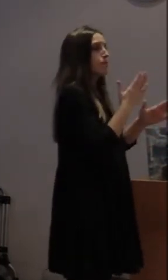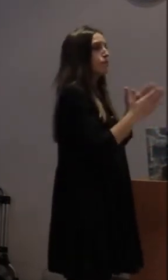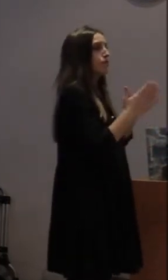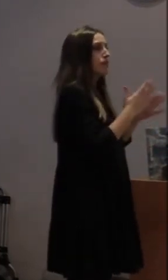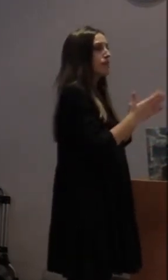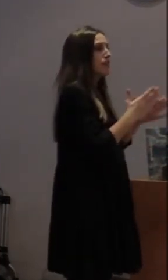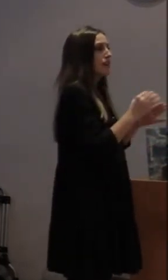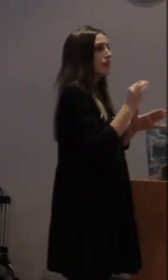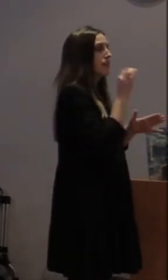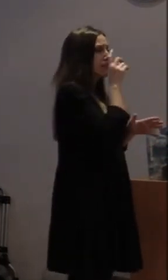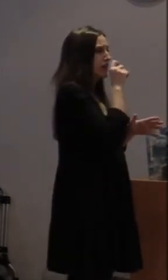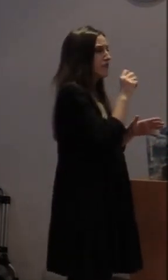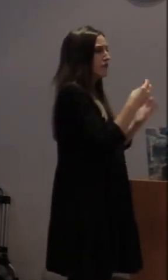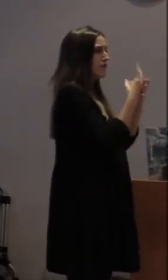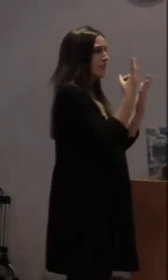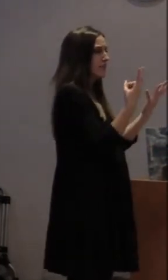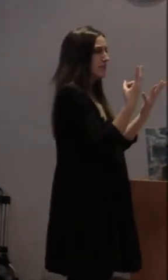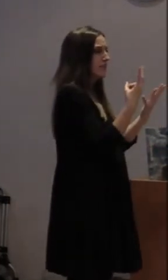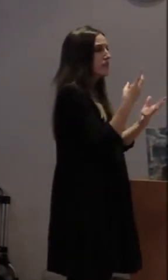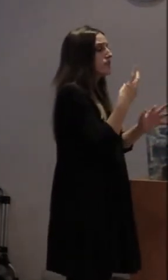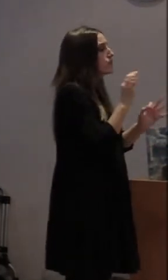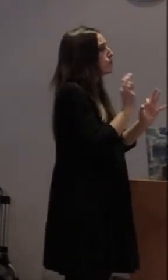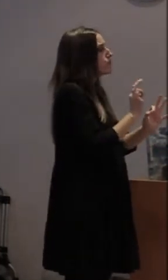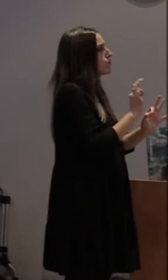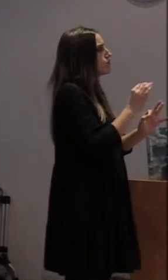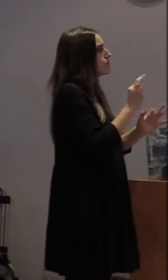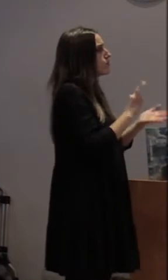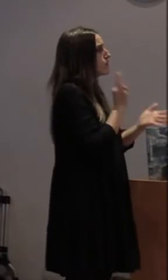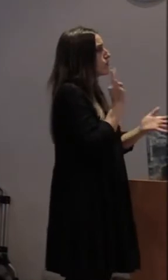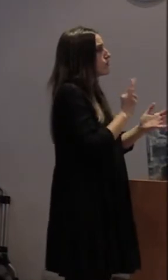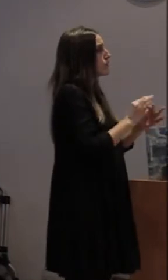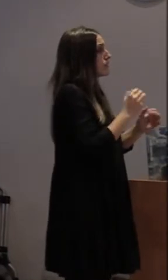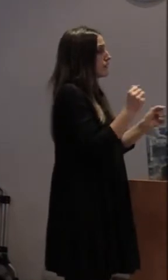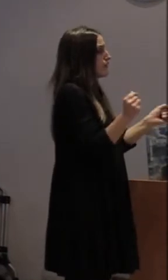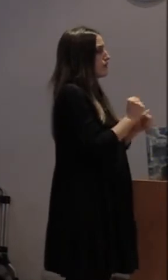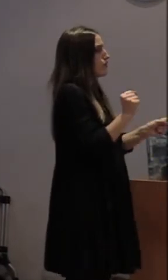XVII, es justo el momento, uno de los momentos esos álgidos de frío.